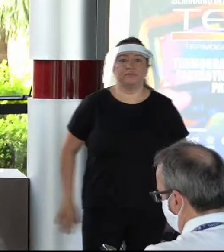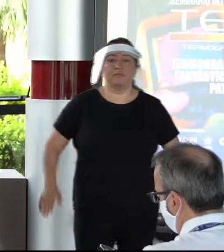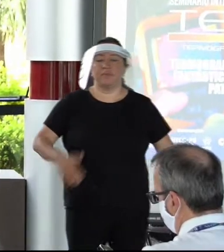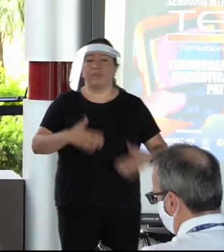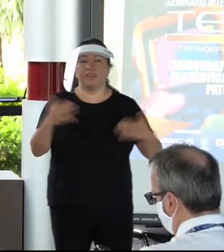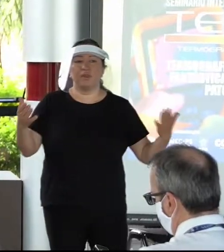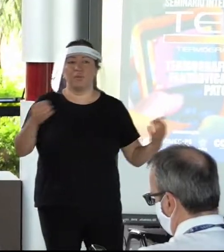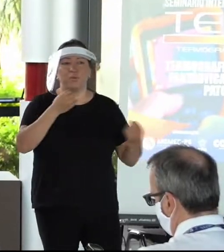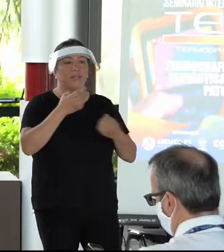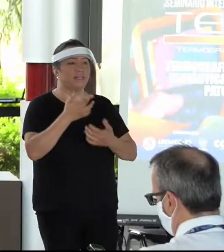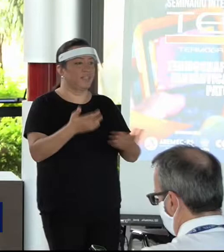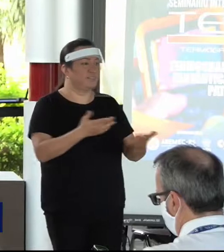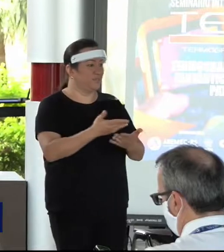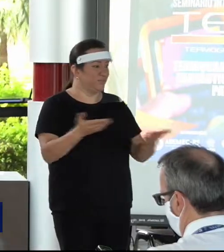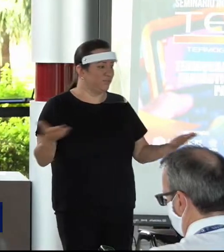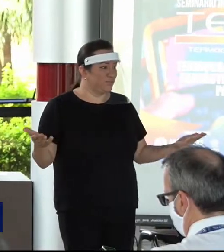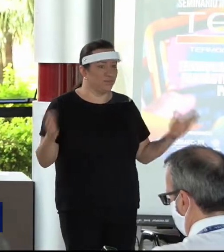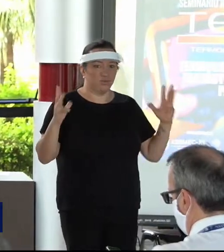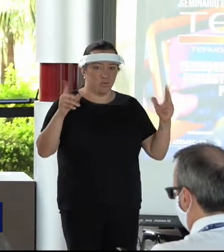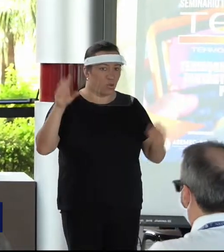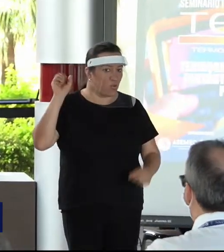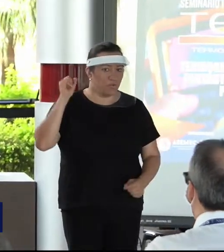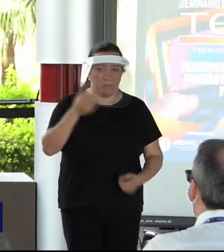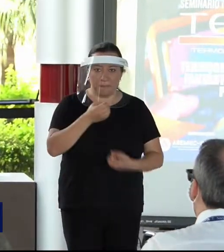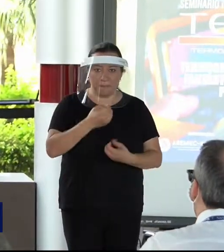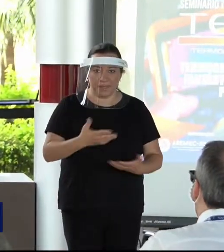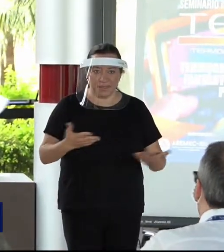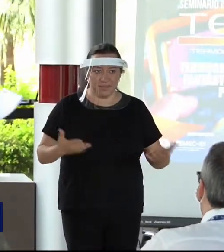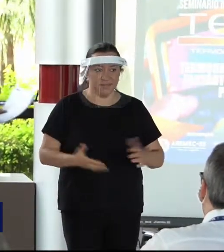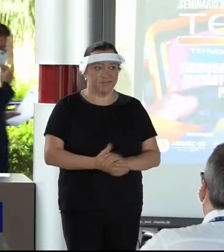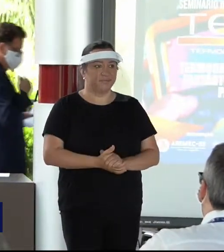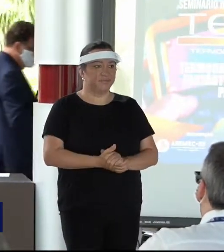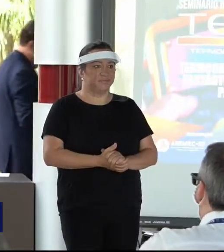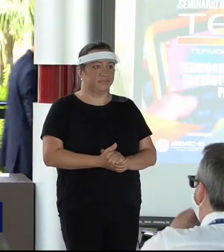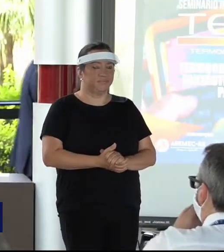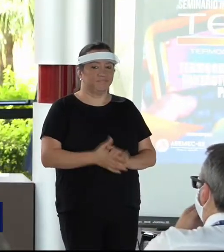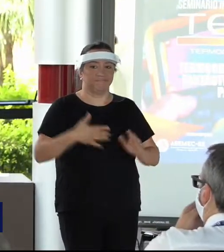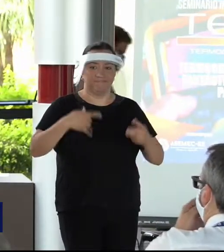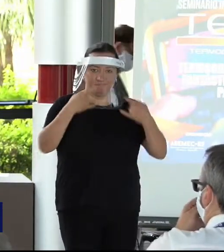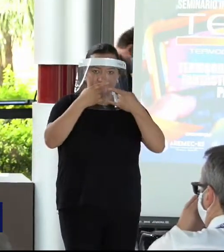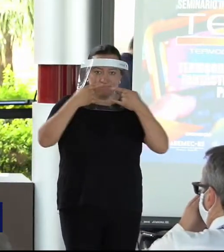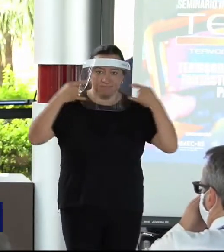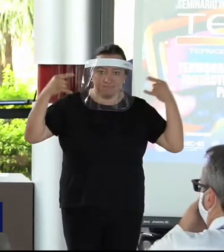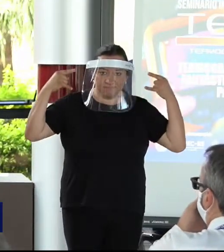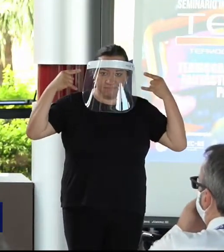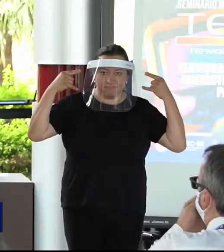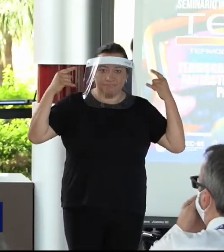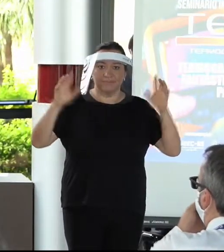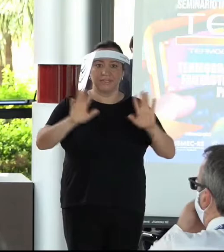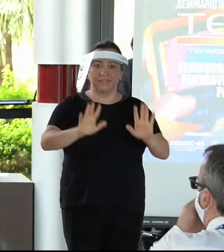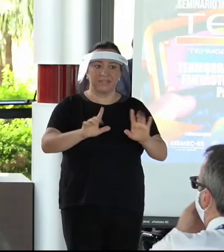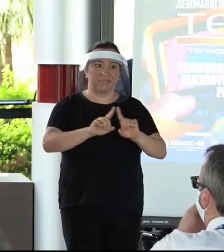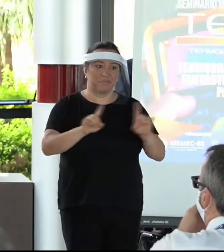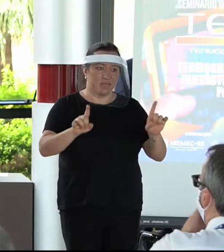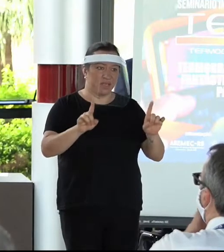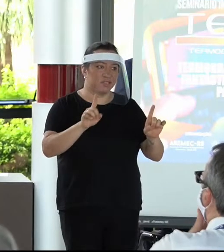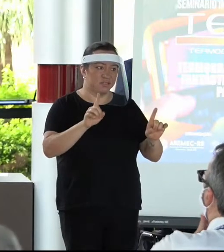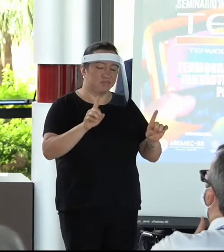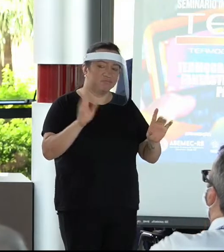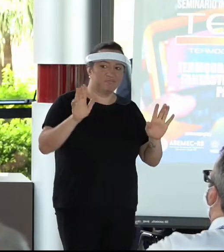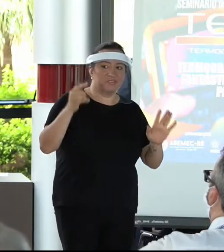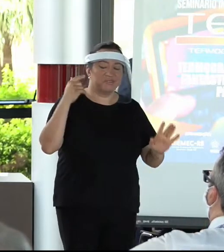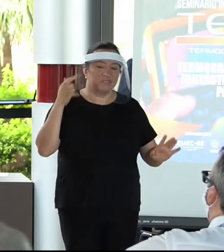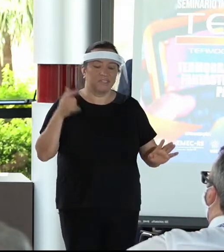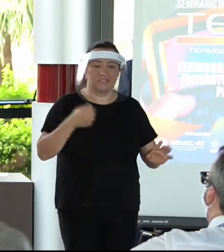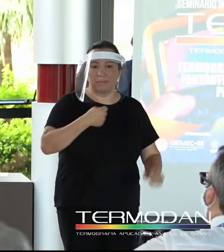Boa tarde, gente, tudo bem? Todos me ouvindo bem aí? Vou ficar de máscara, mas não sei se vou conseguir falar muito tempo de